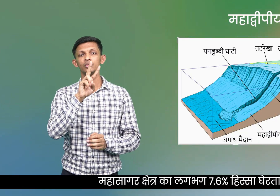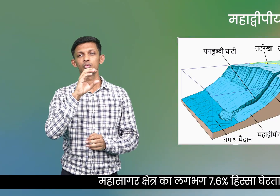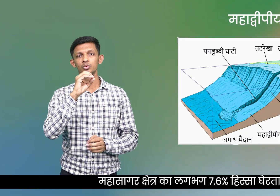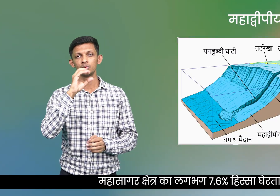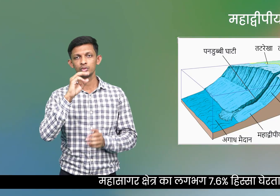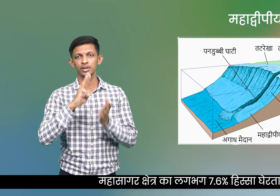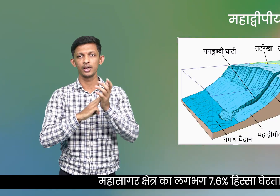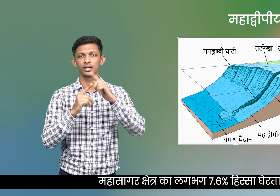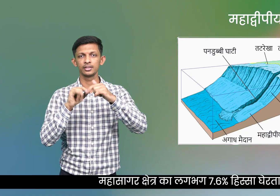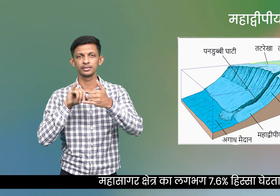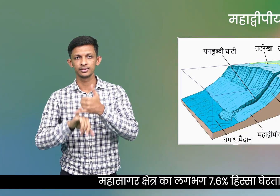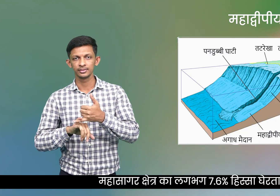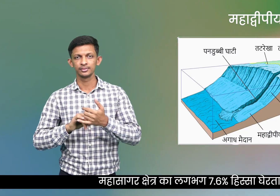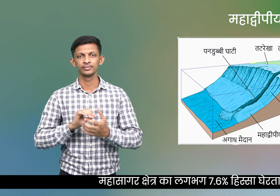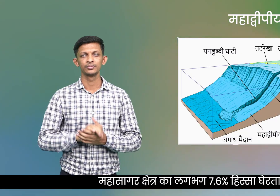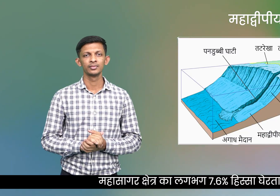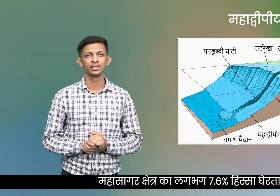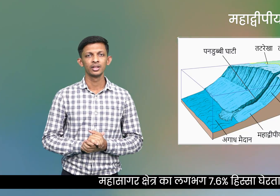महासागर क्षेत्र का लगभग